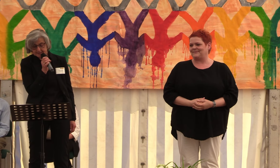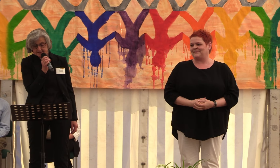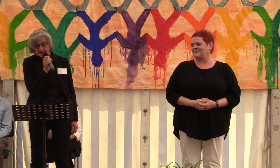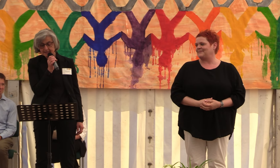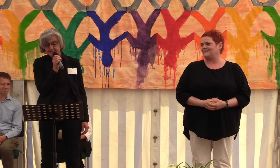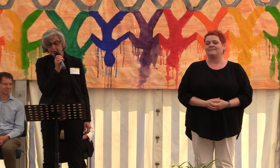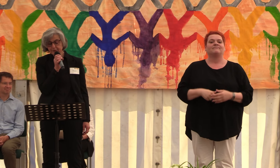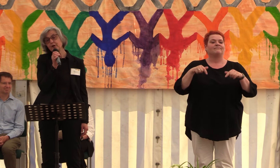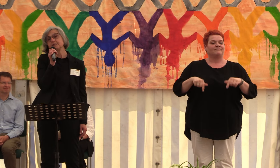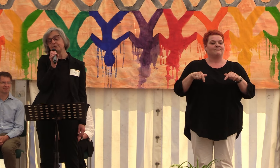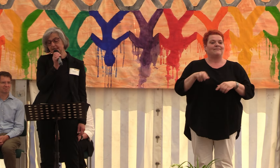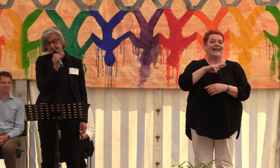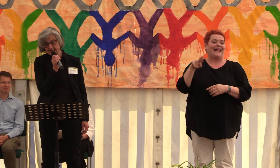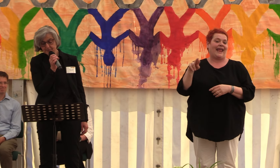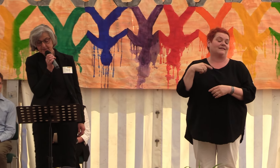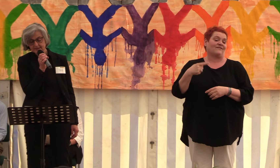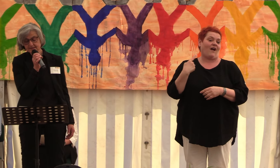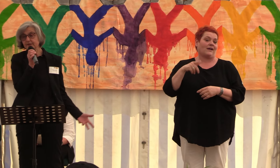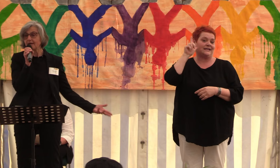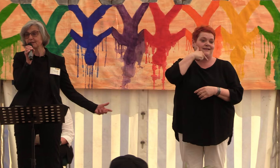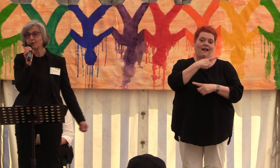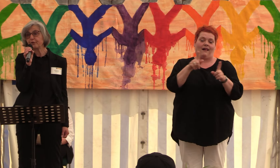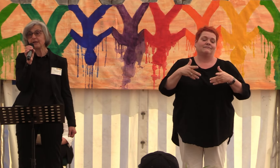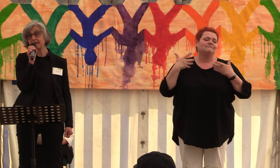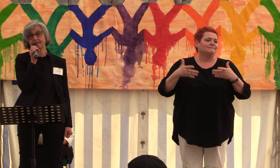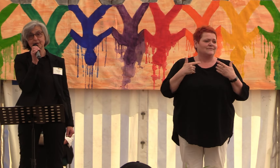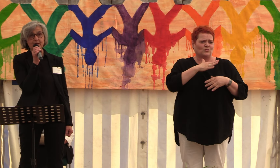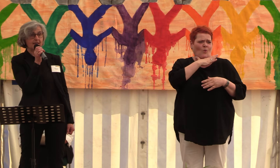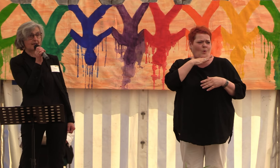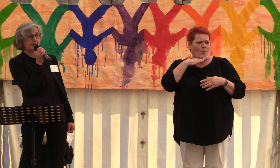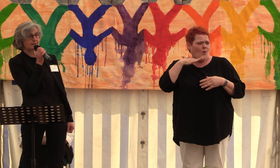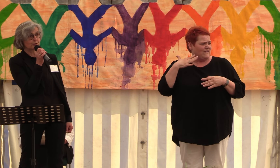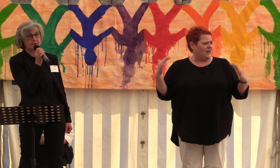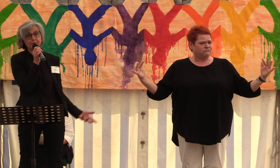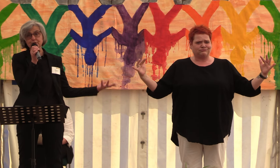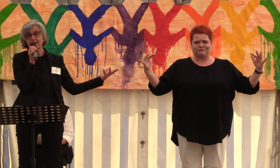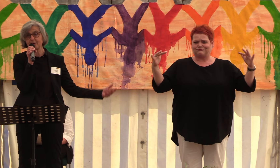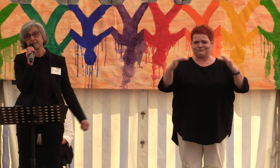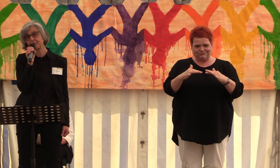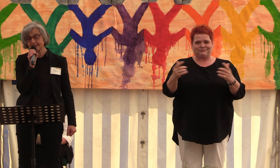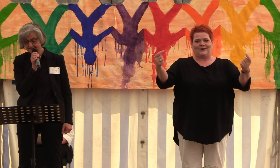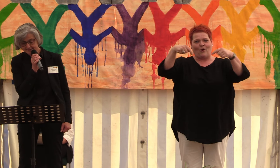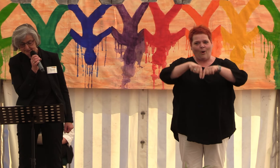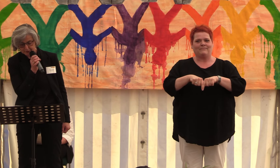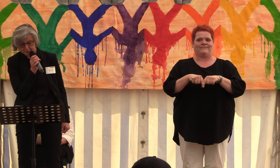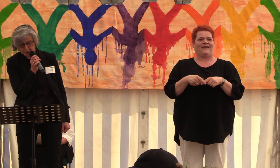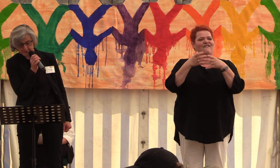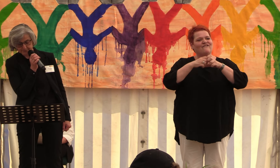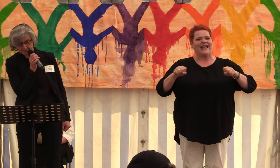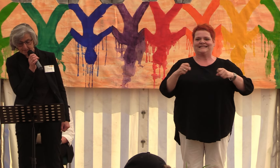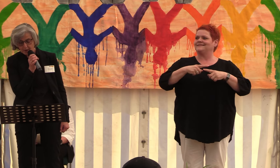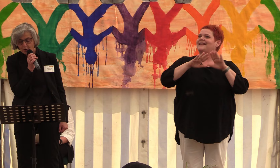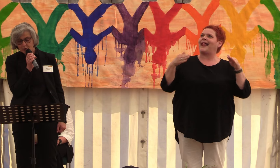von Regenswagner-Zell freut es wieder sehr, dass wieder so viele den Weg hierher zu uns gefunden haben. Das Festzelt ist wieder